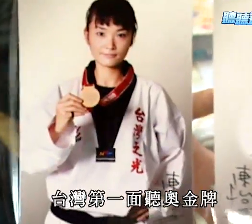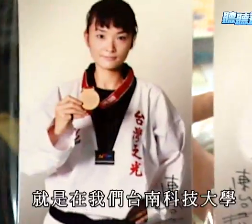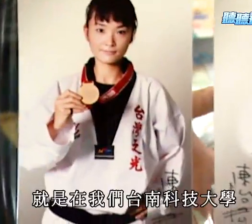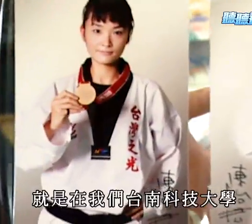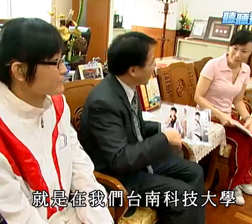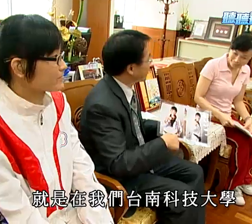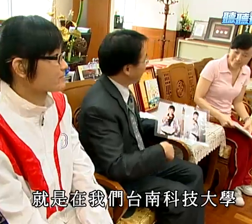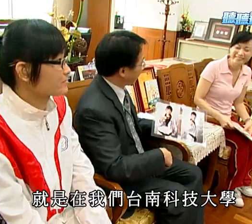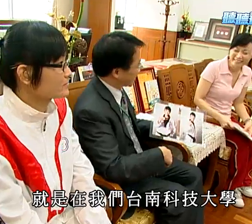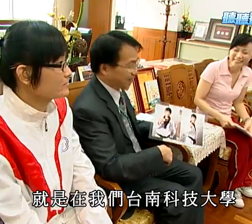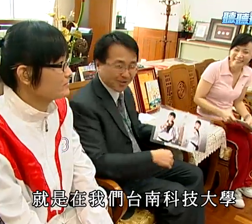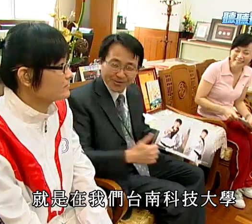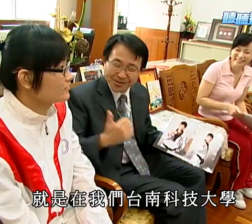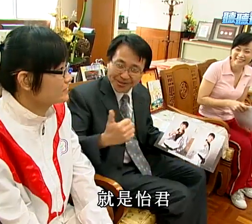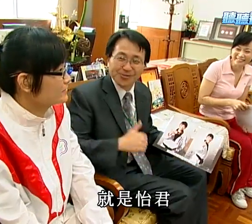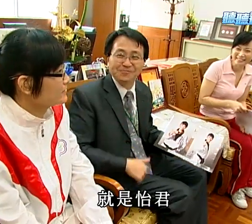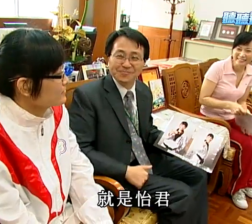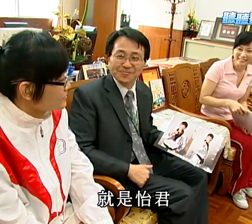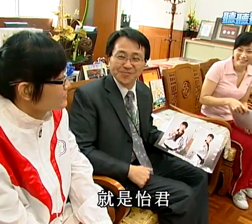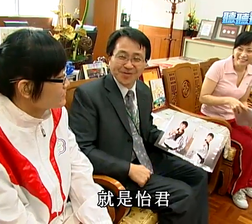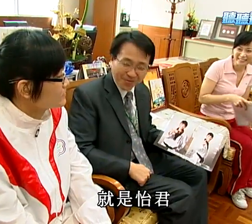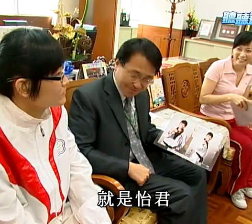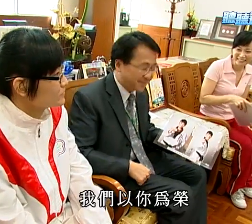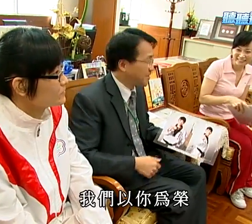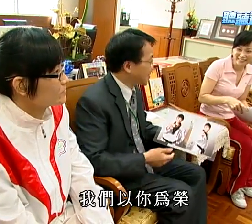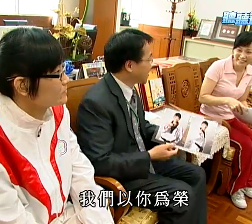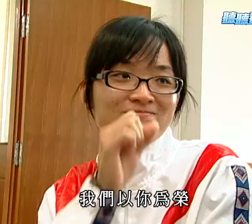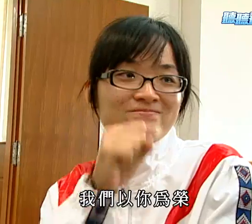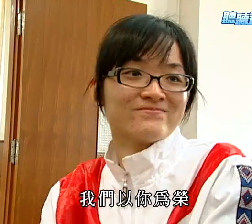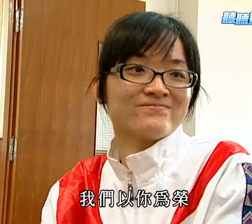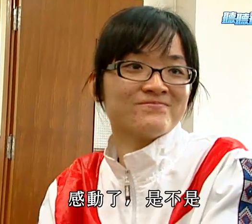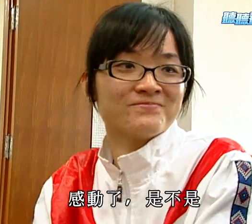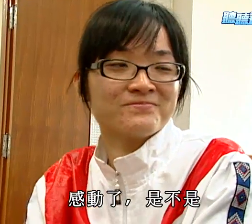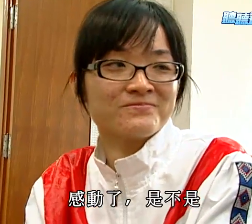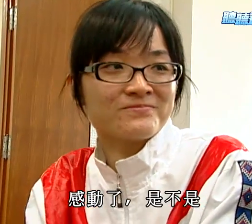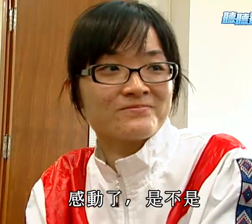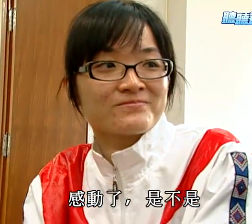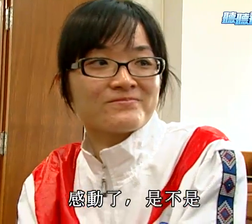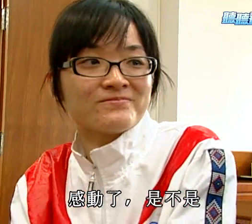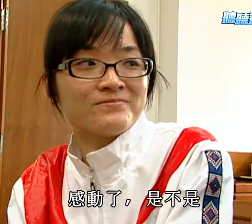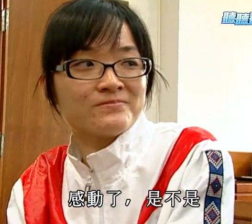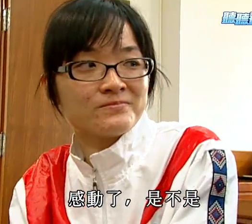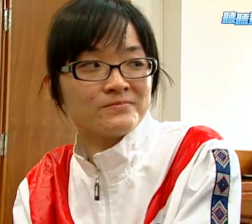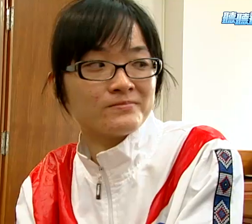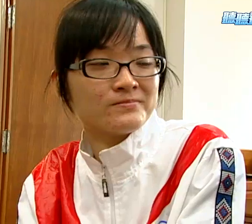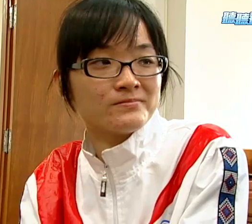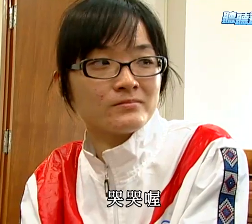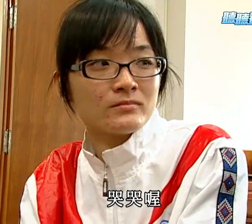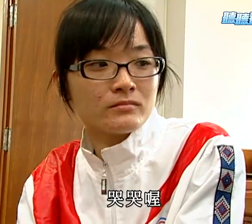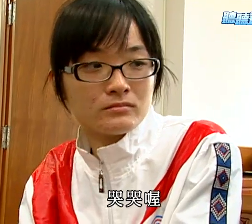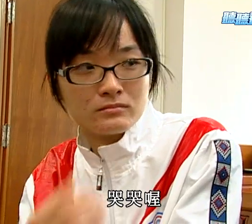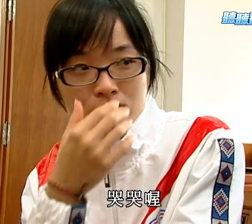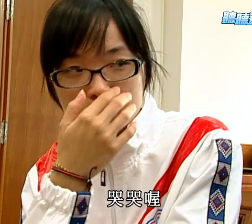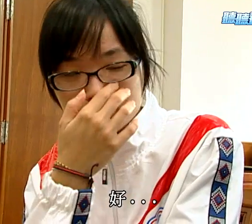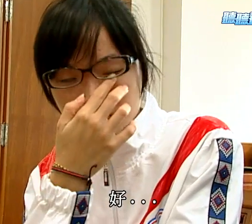就是在我们台南科技大学，就是怡君。以你为荣，感动了是不是？快哭哭啊！ 你看， 你 讲的